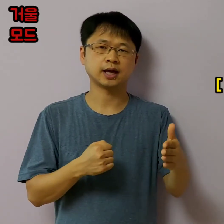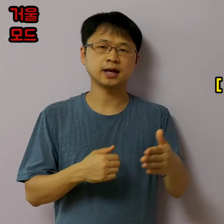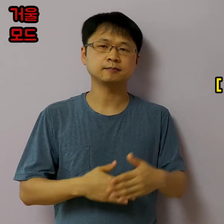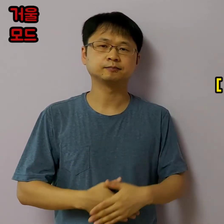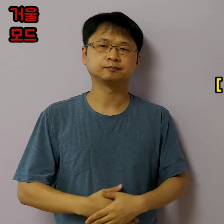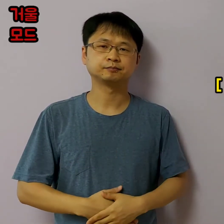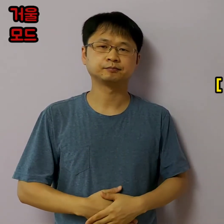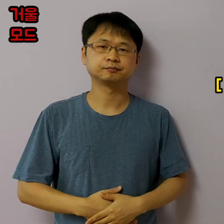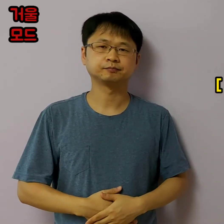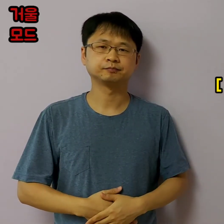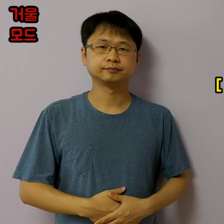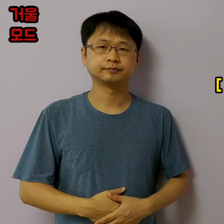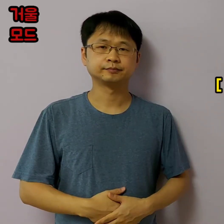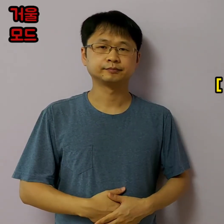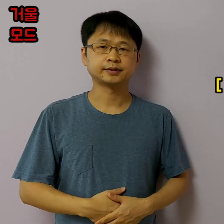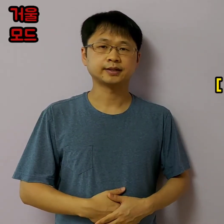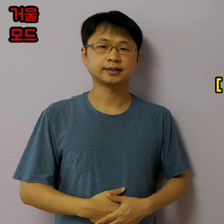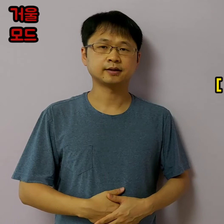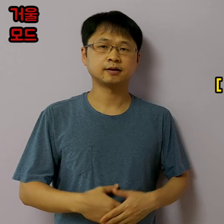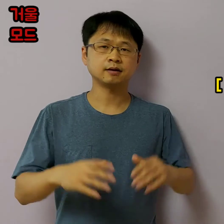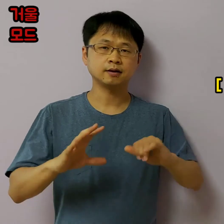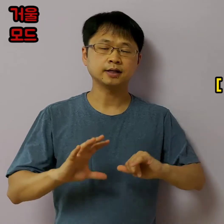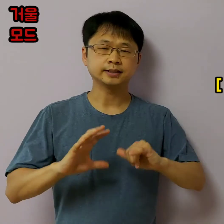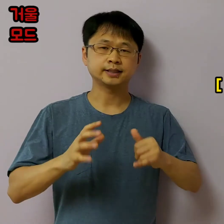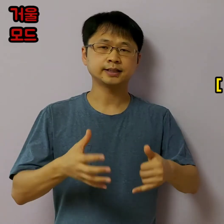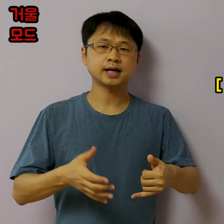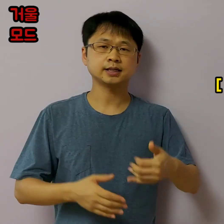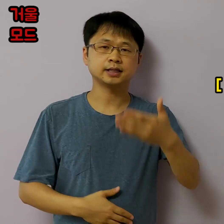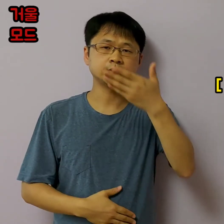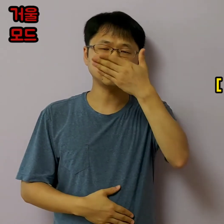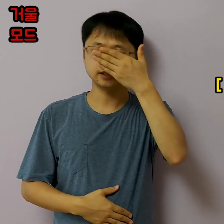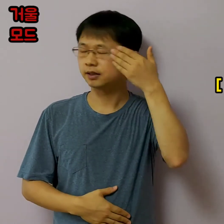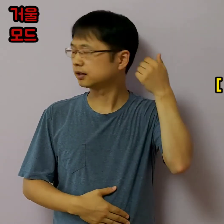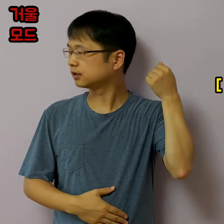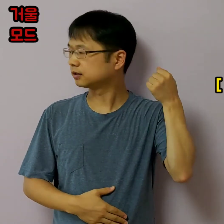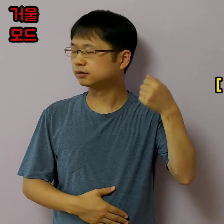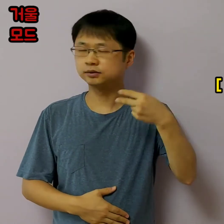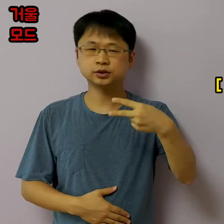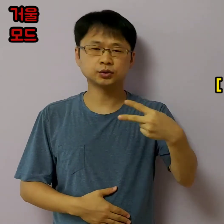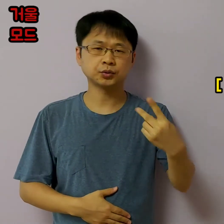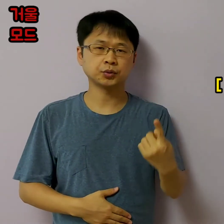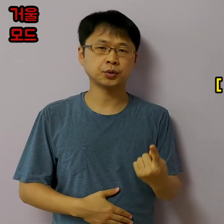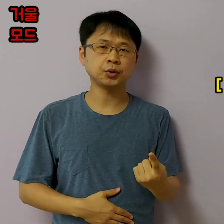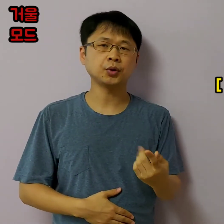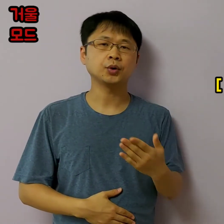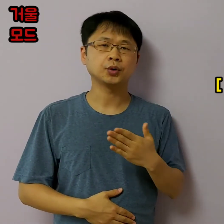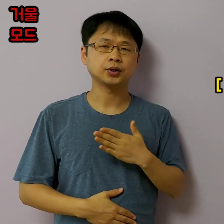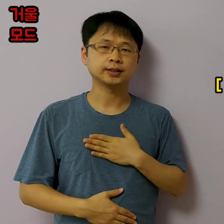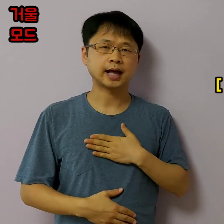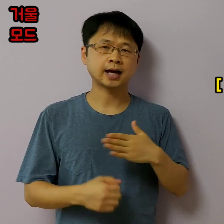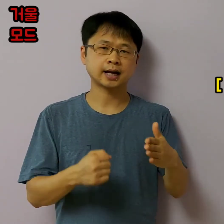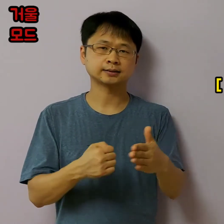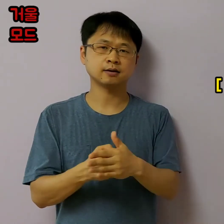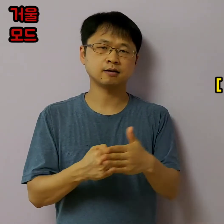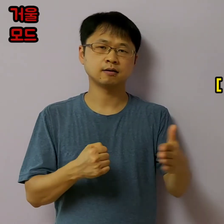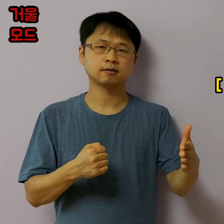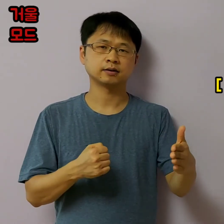때문에. 네, 그래서 세상이 등져도 날아서